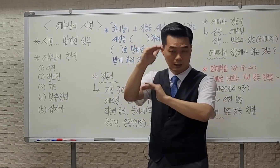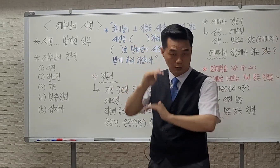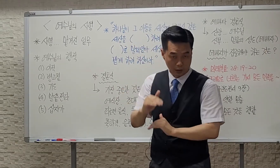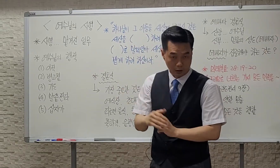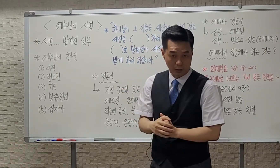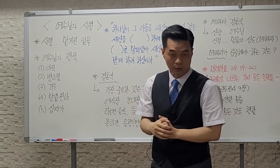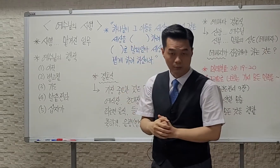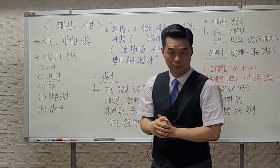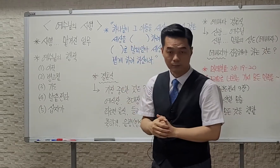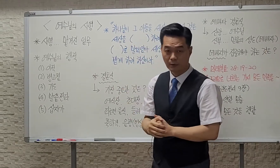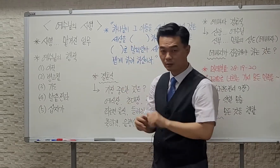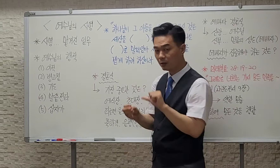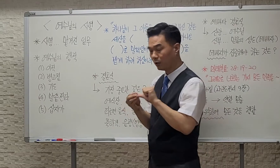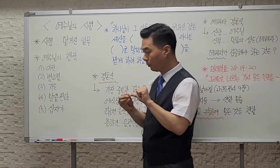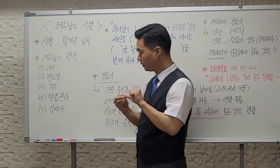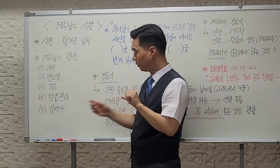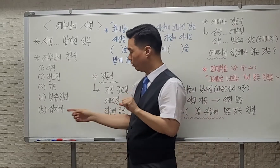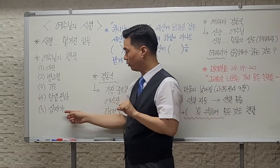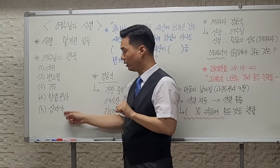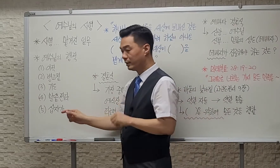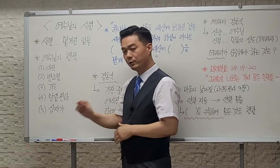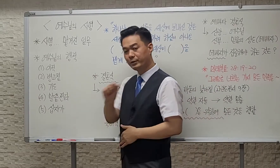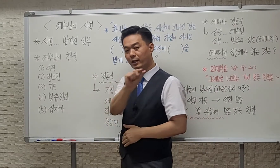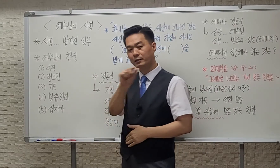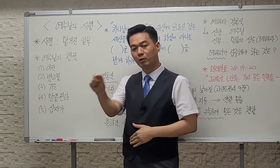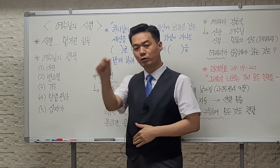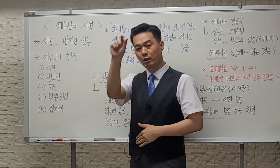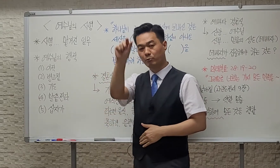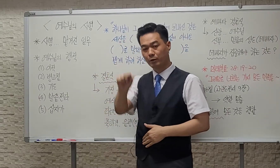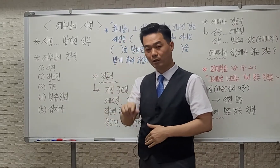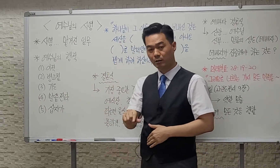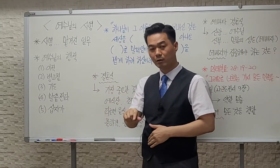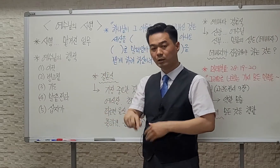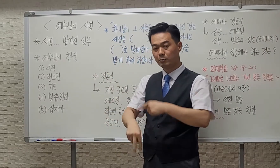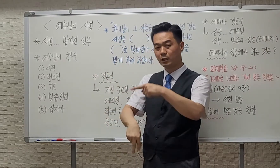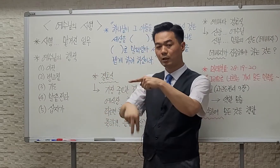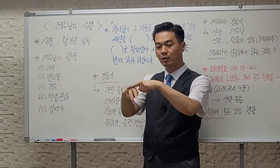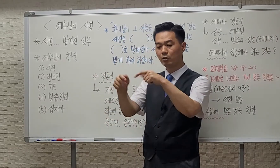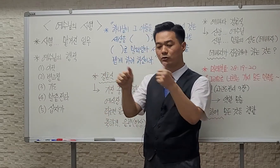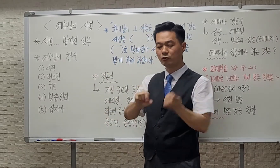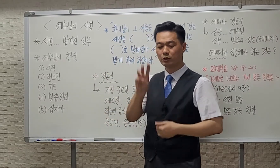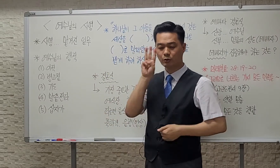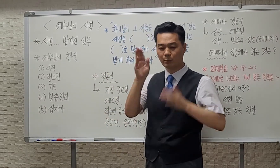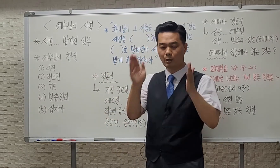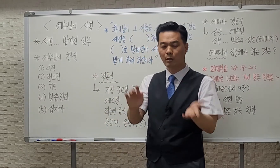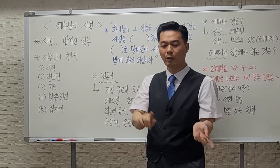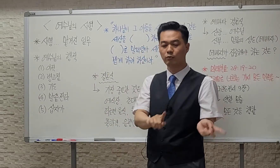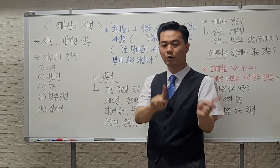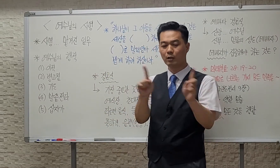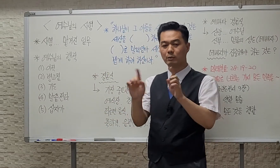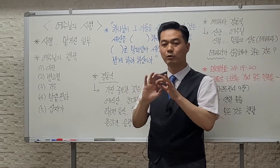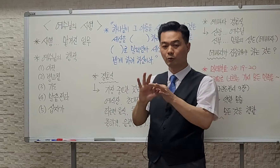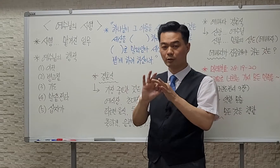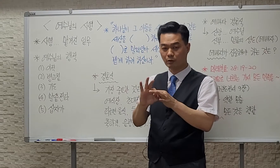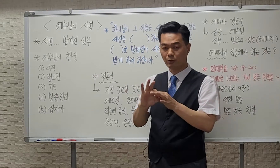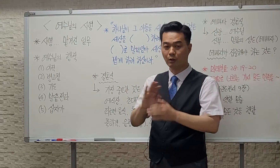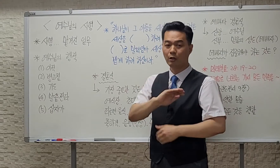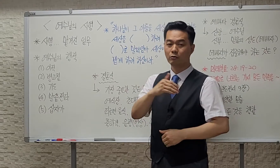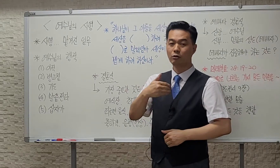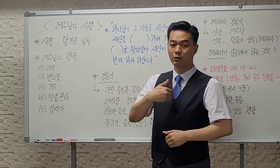내용인가? 근데 다섯 번째로 십자가 사건이 나옵니다. 십자가에 달려 죽으시고 3일 만에 부활하심을 통해서